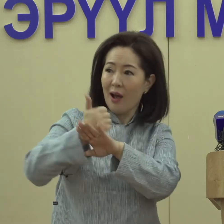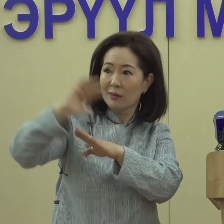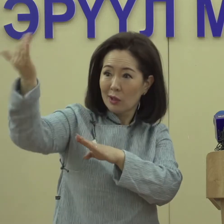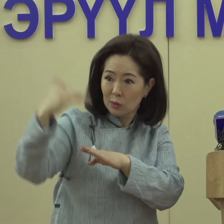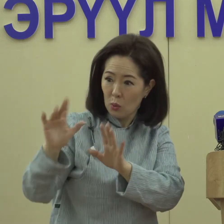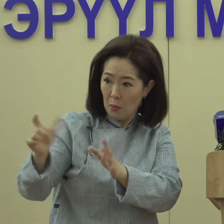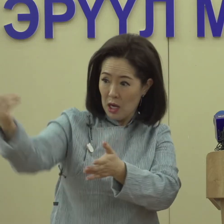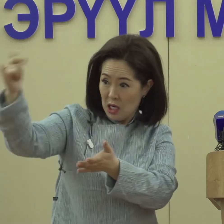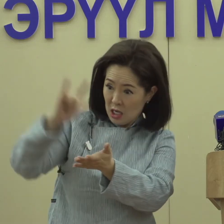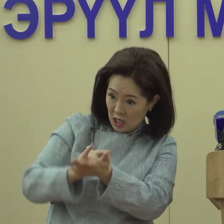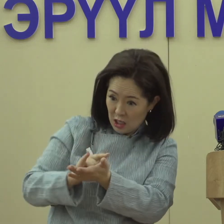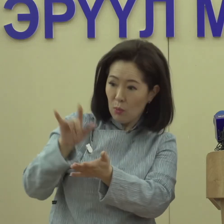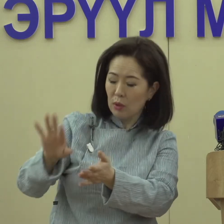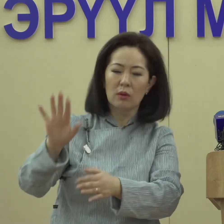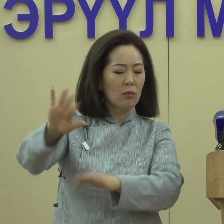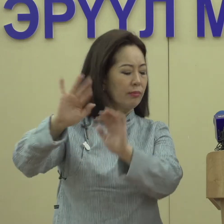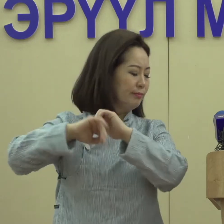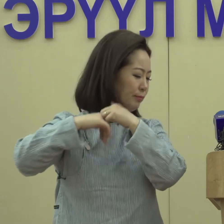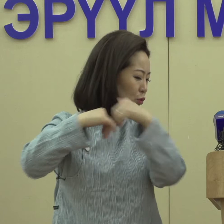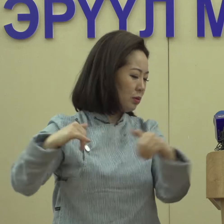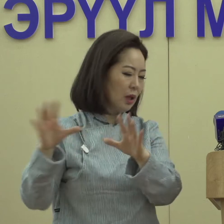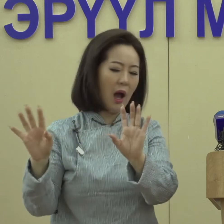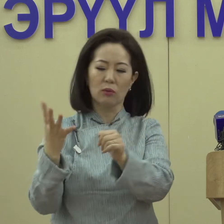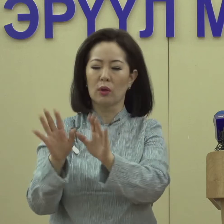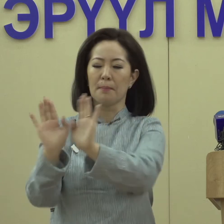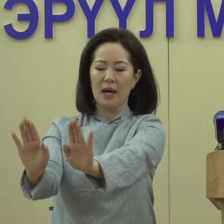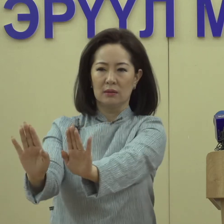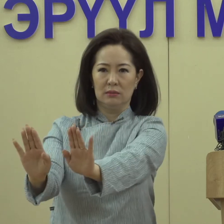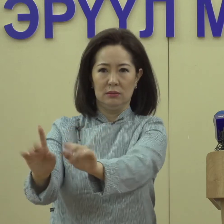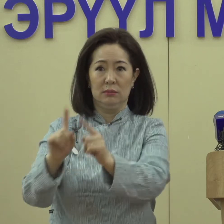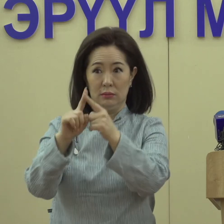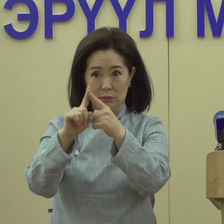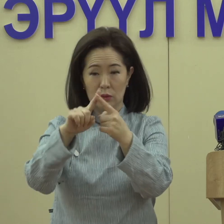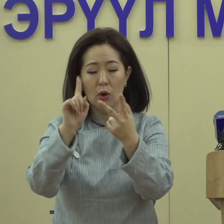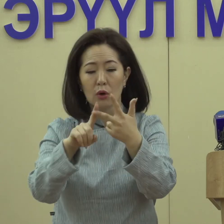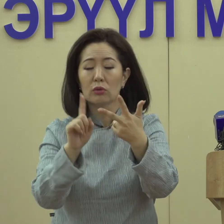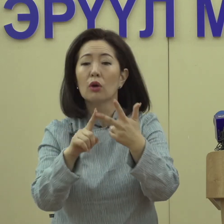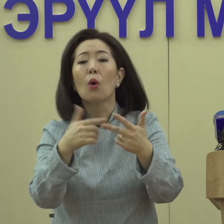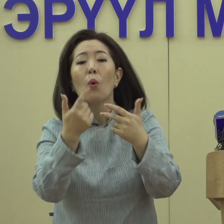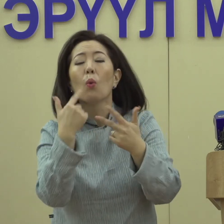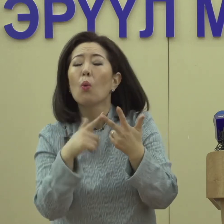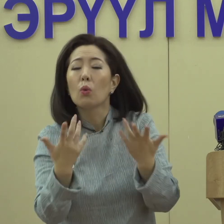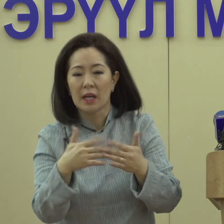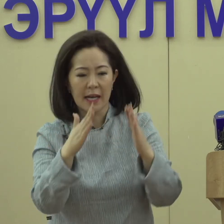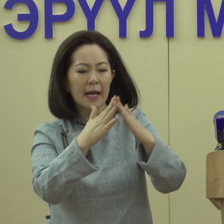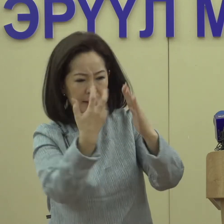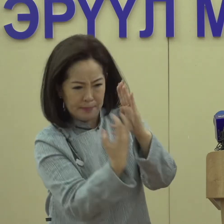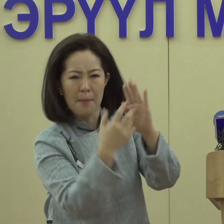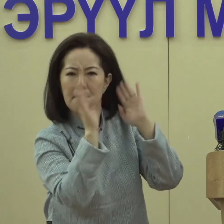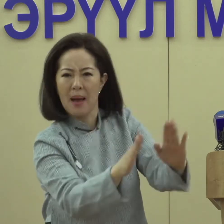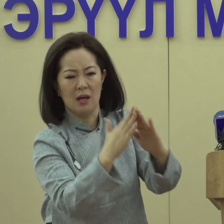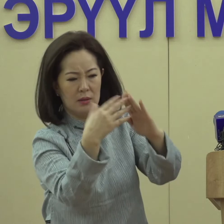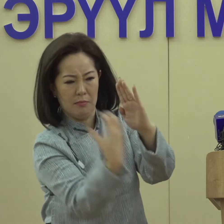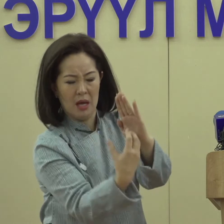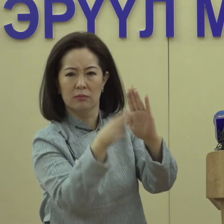хүмүүсийг 14 хоног одоо тусгай байранд тусгаарлах, за 3 дугаарт нь гэртэн тусгаарлах ийм одоо арга хэмжээ авч байгаа. Гэртэн тусгаарлаж байгаа